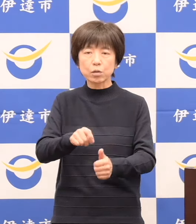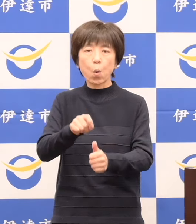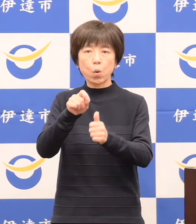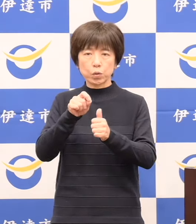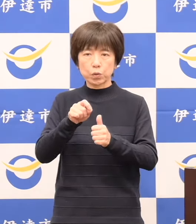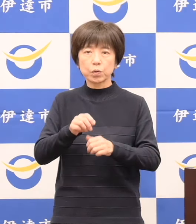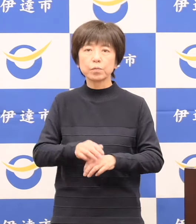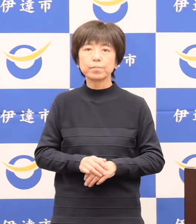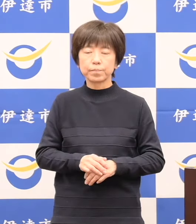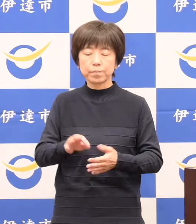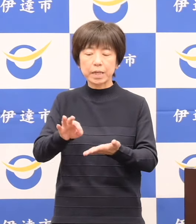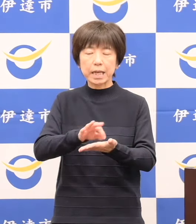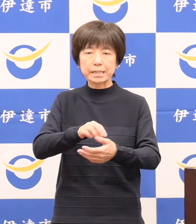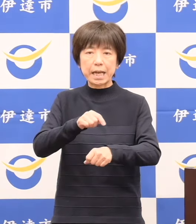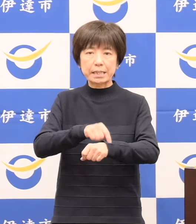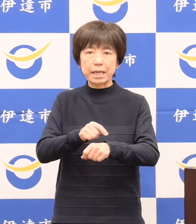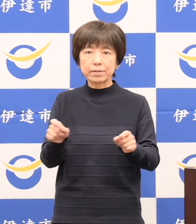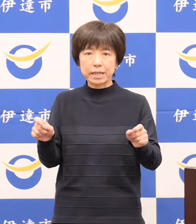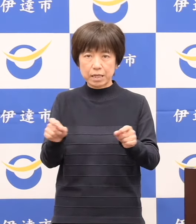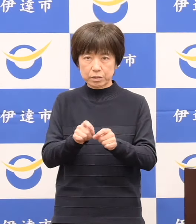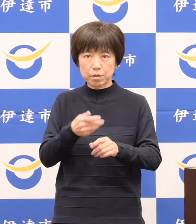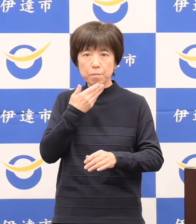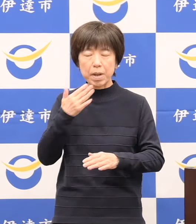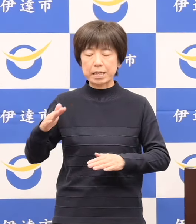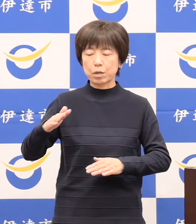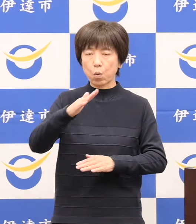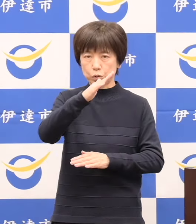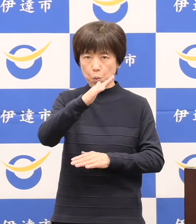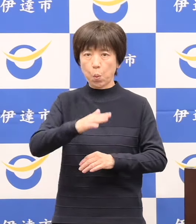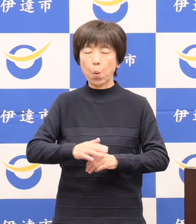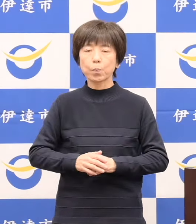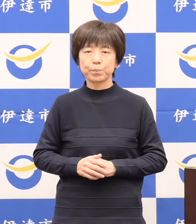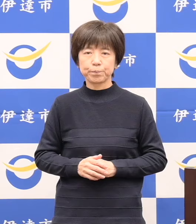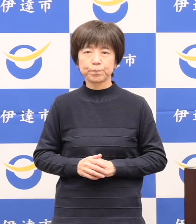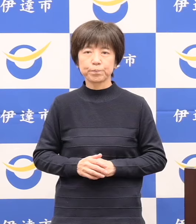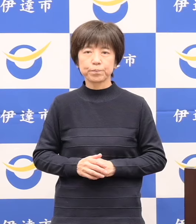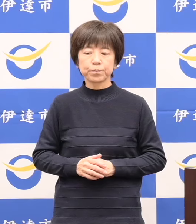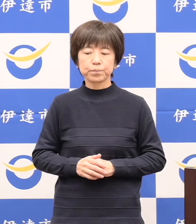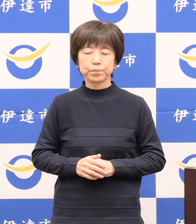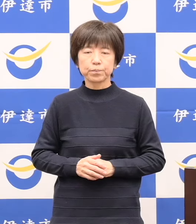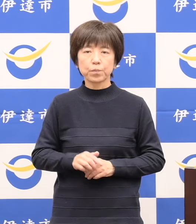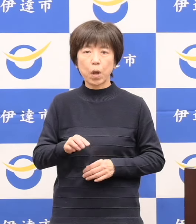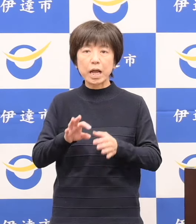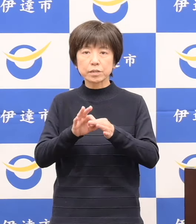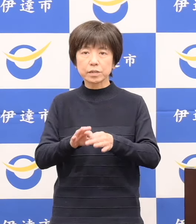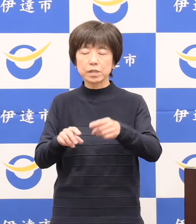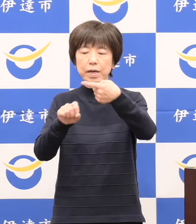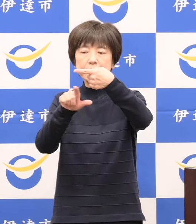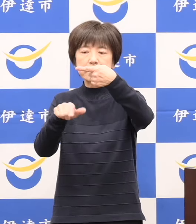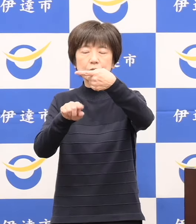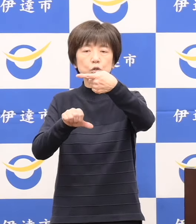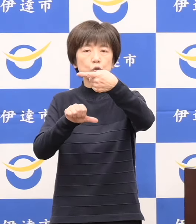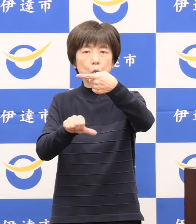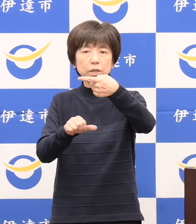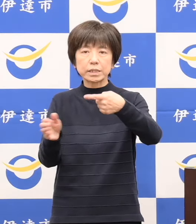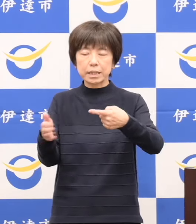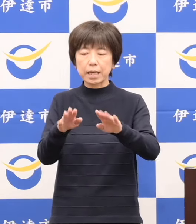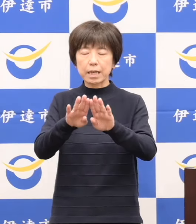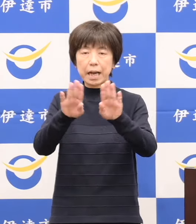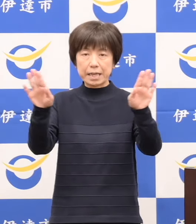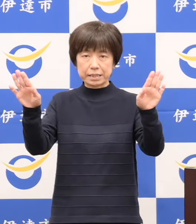時間の短縮等による利便性の向上を図ってまいります。これにつきましても1月15日から開始をいたします